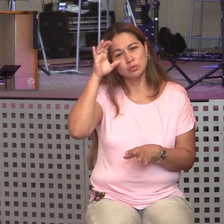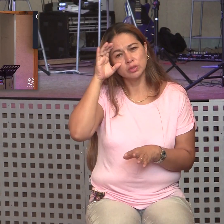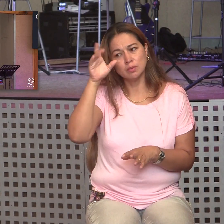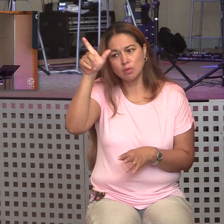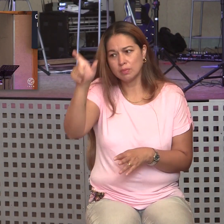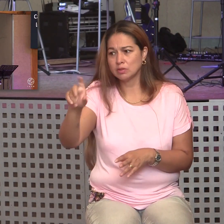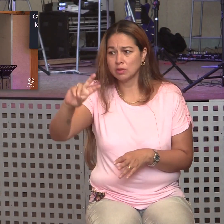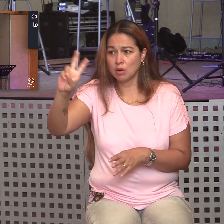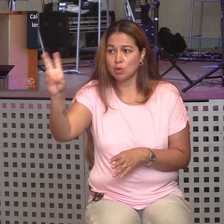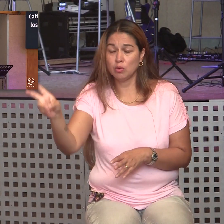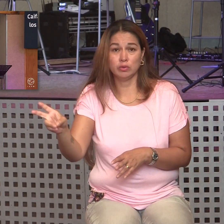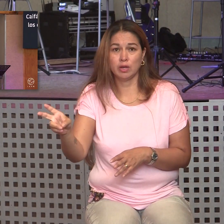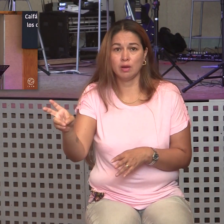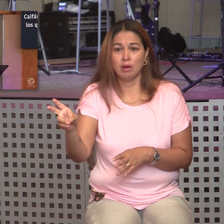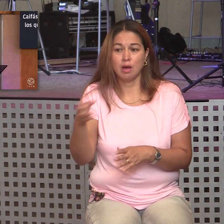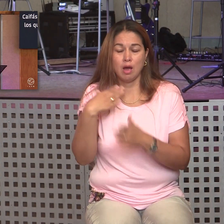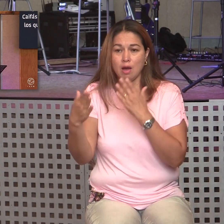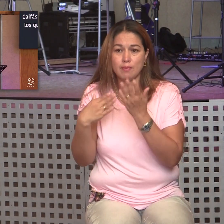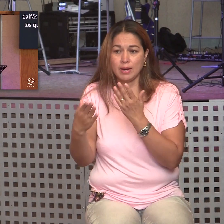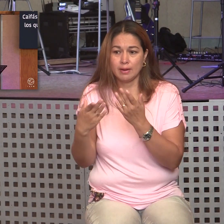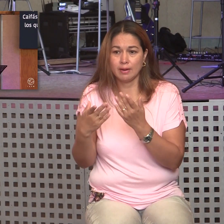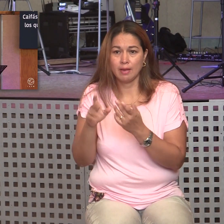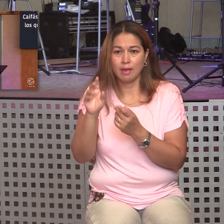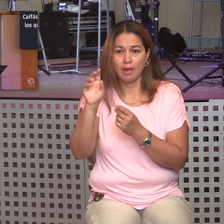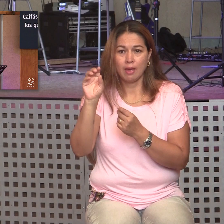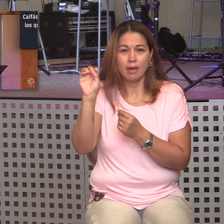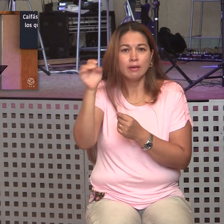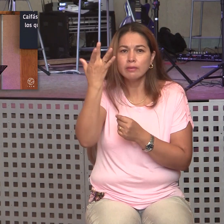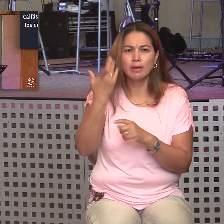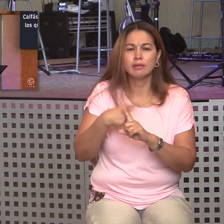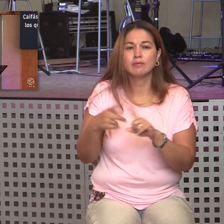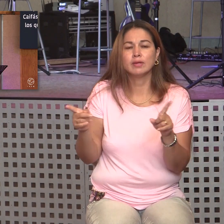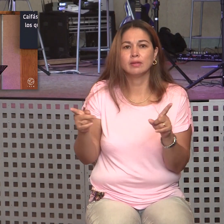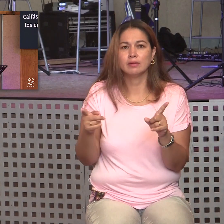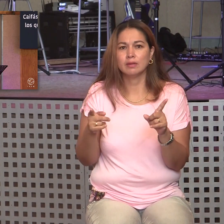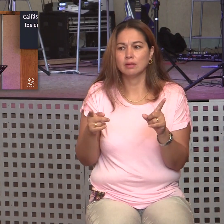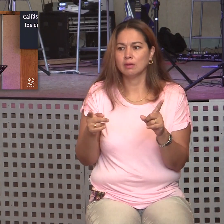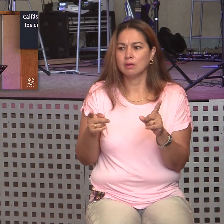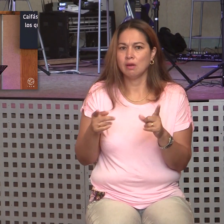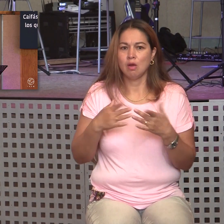creemos. Eso es natural. ¿O a ti no te salta eso?